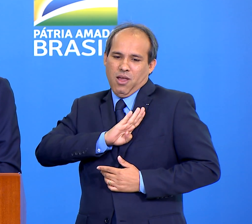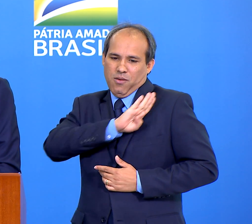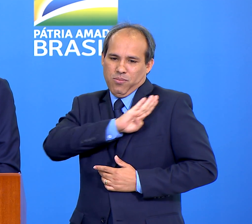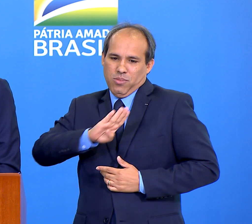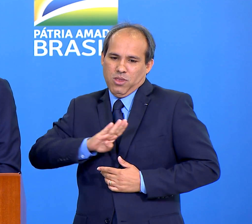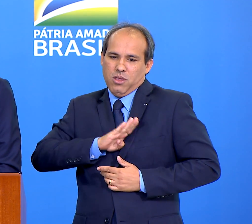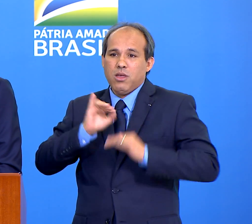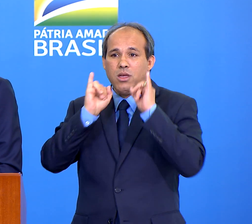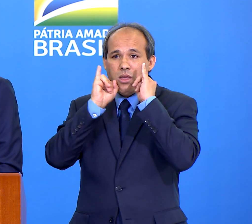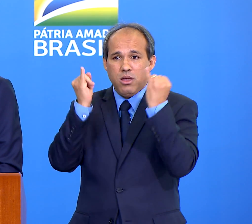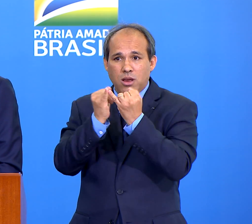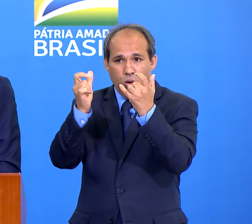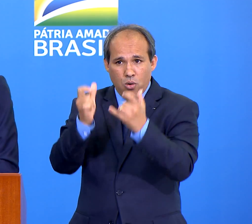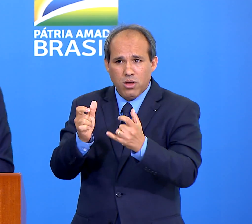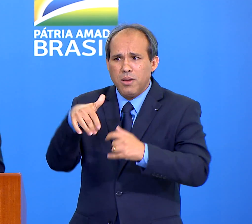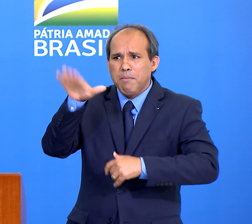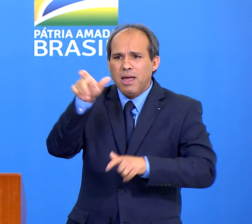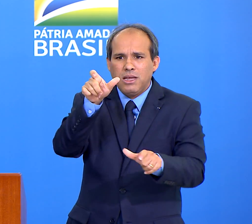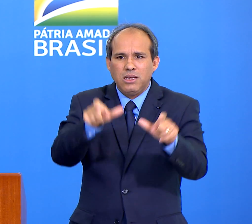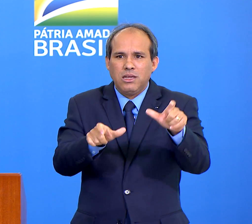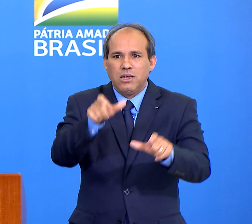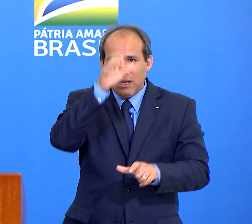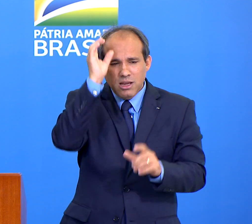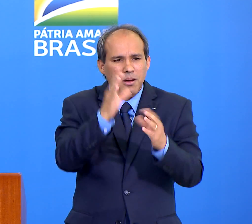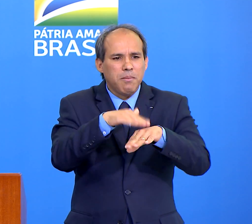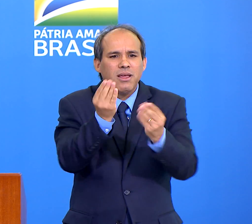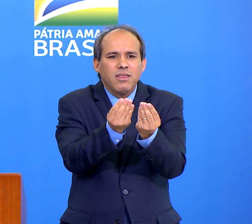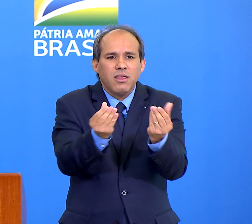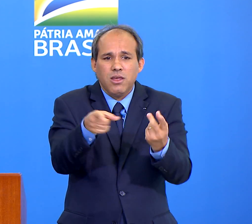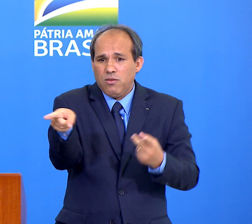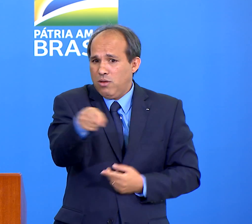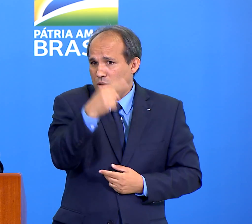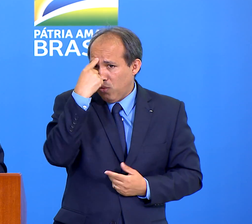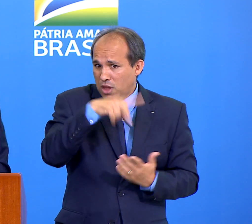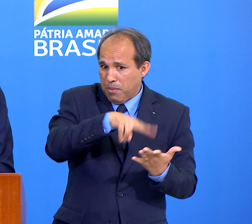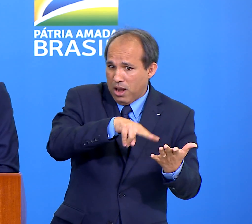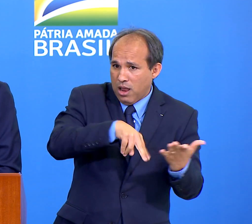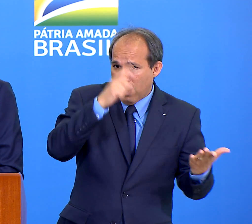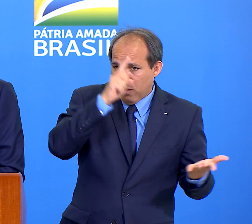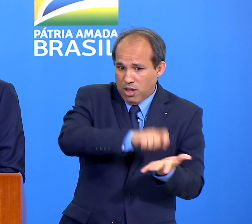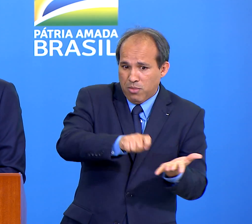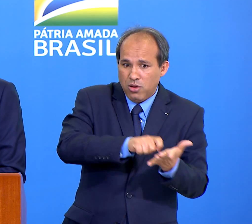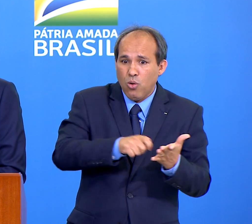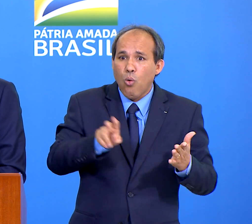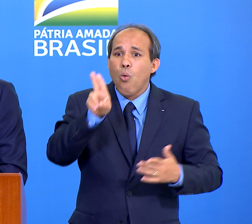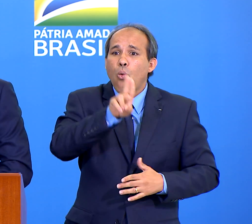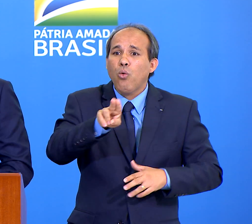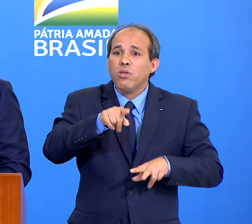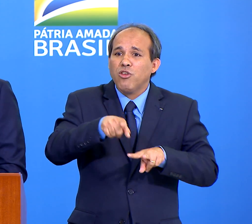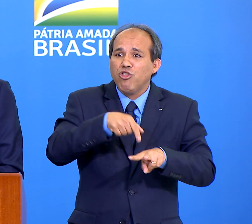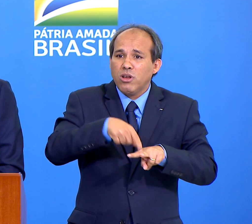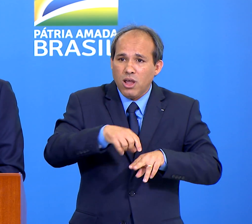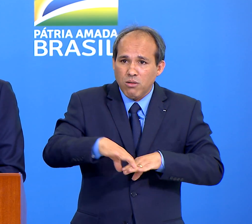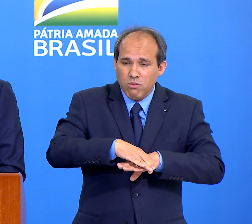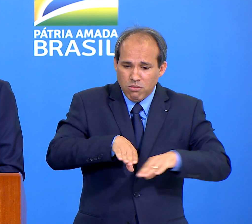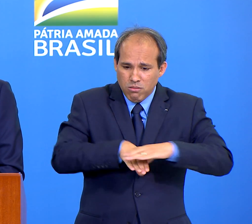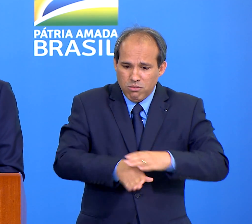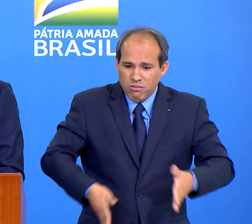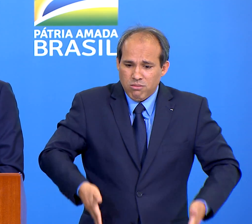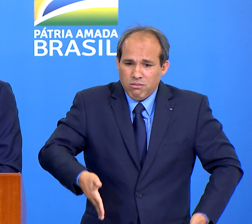clientes mais sensíveis muitas vezes que não sabem ler nem escrever que chamam no chinelo de uma